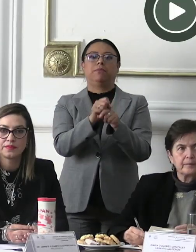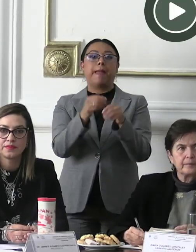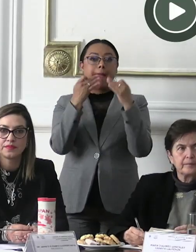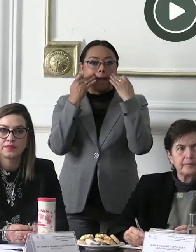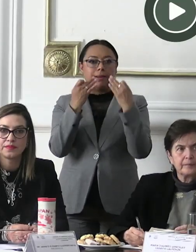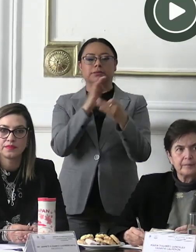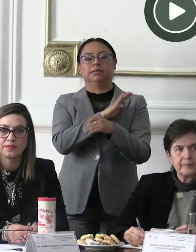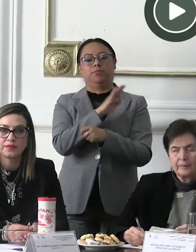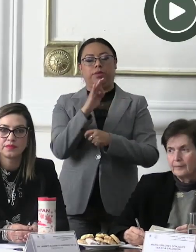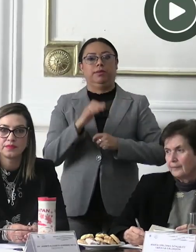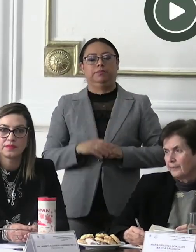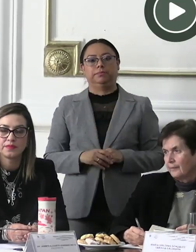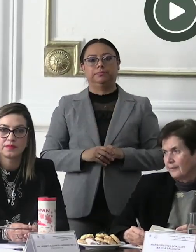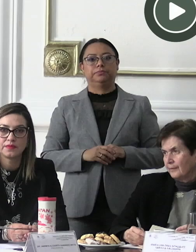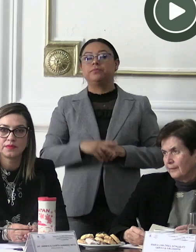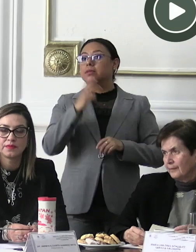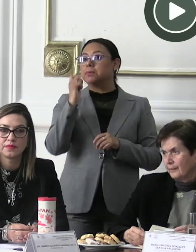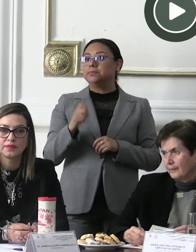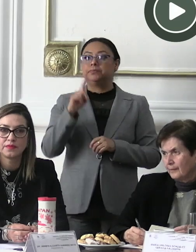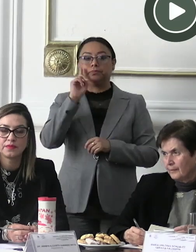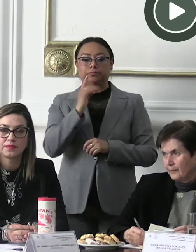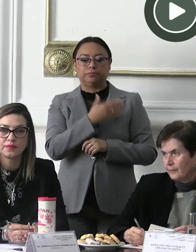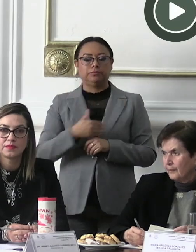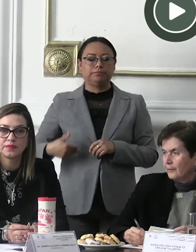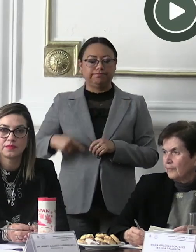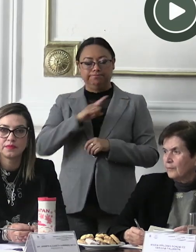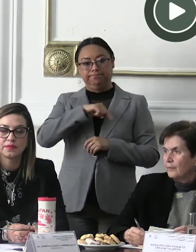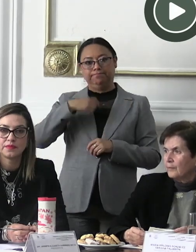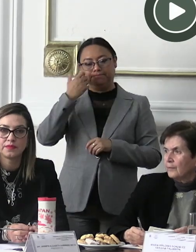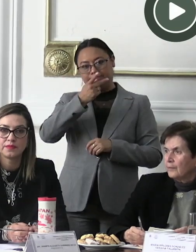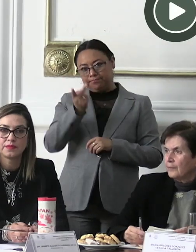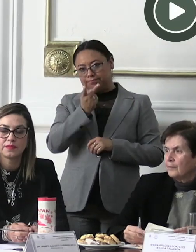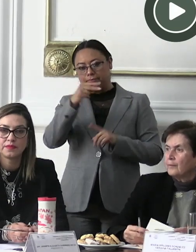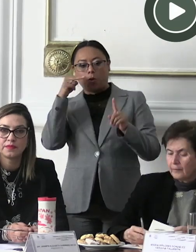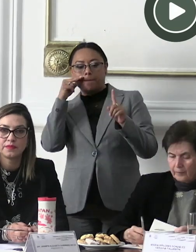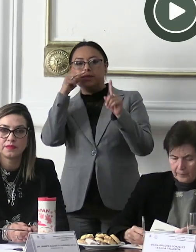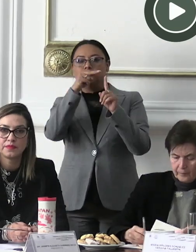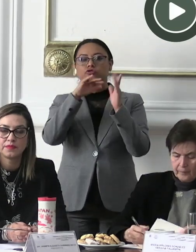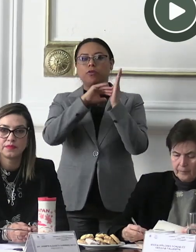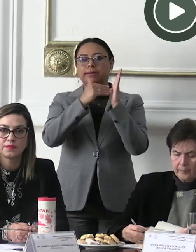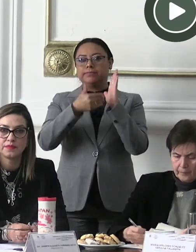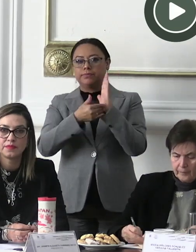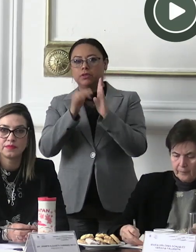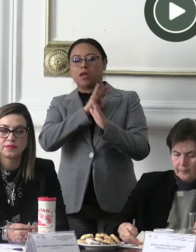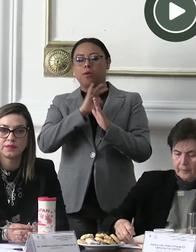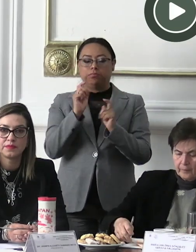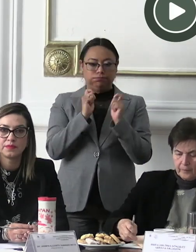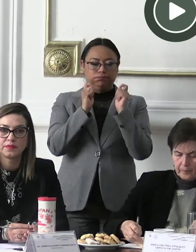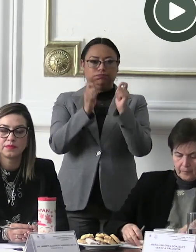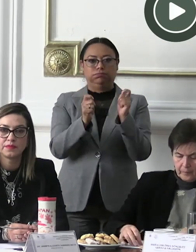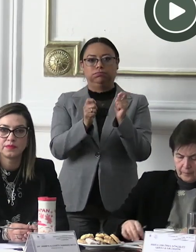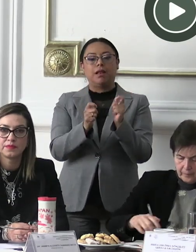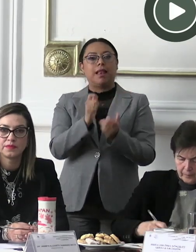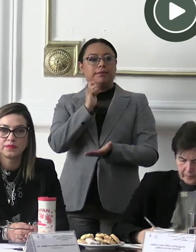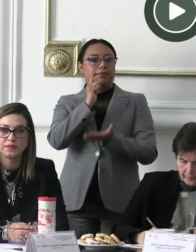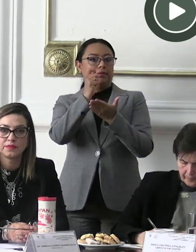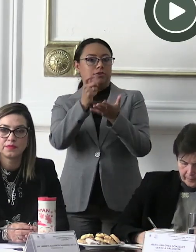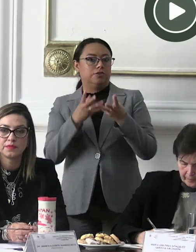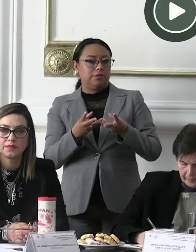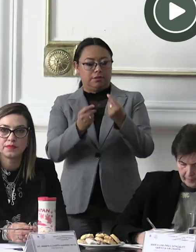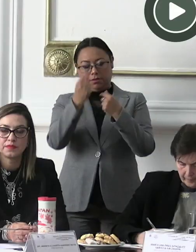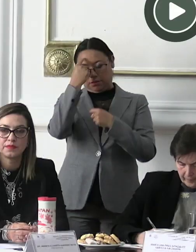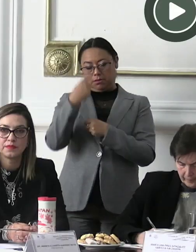eso, presidenta, nos gustaría saber cuál es la visión estratégica que guiará la asignación del gasto para el